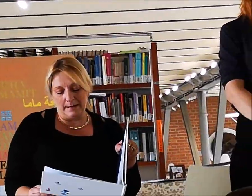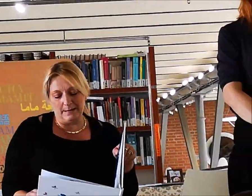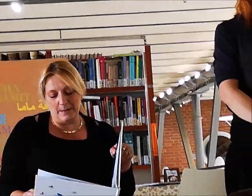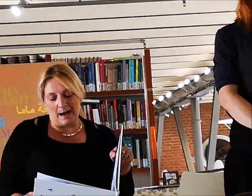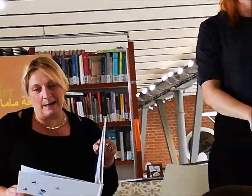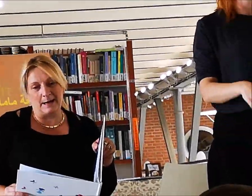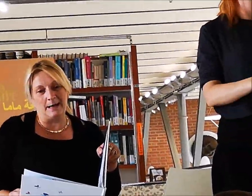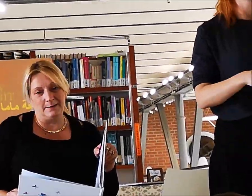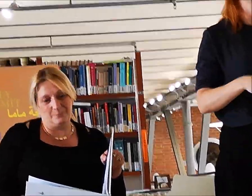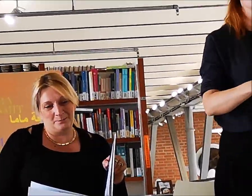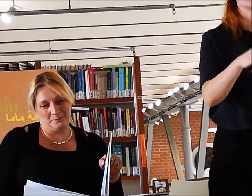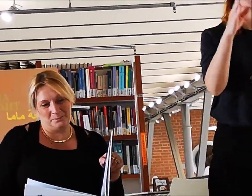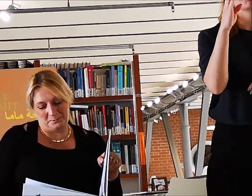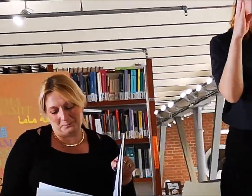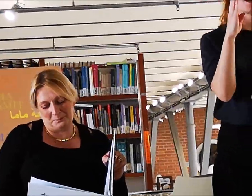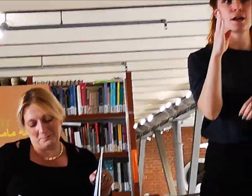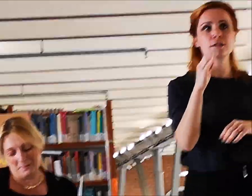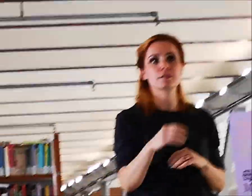Le mani di Bianca